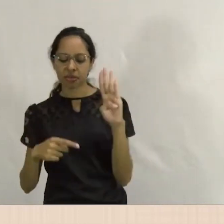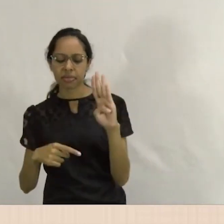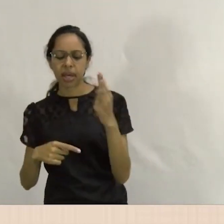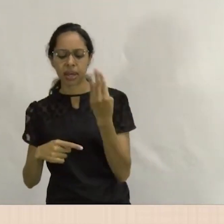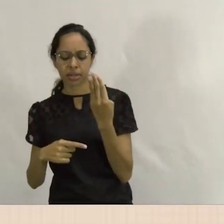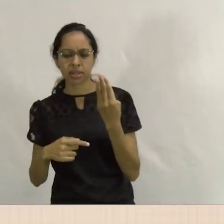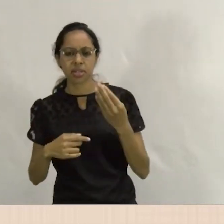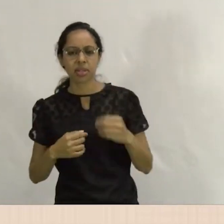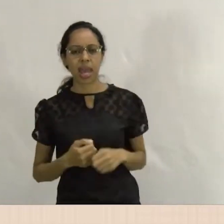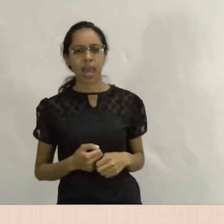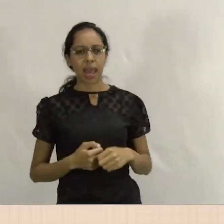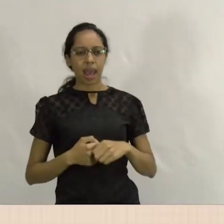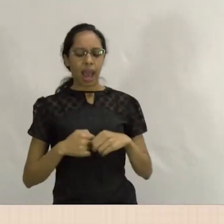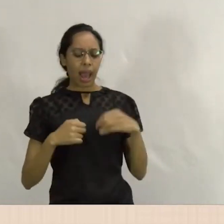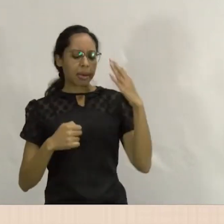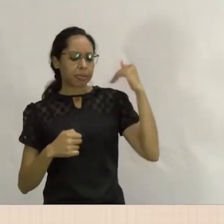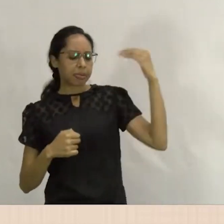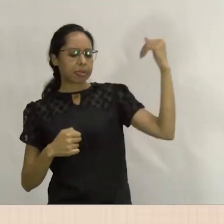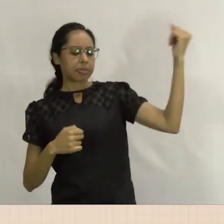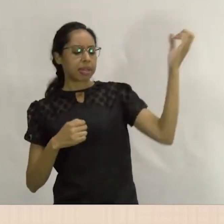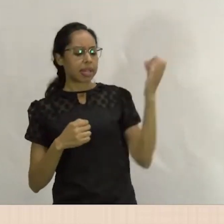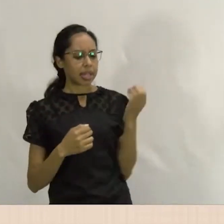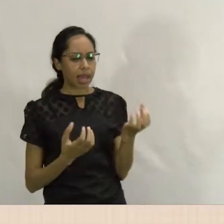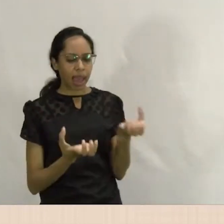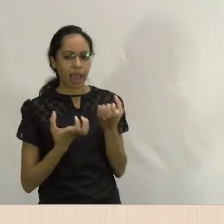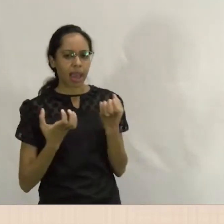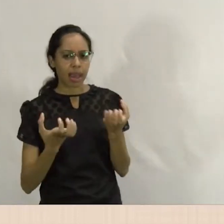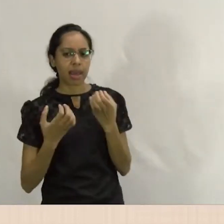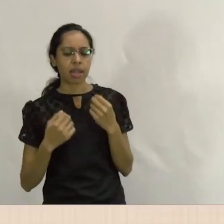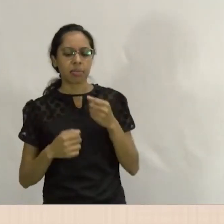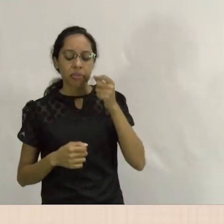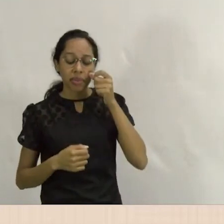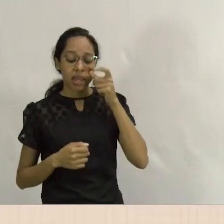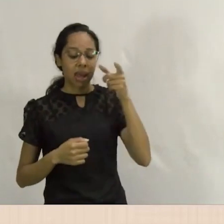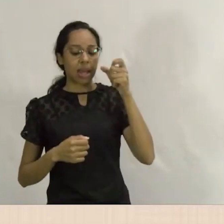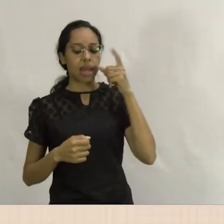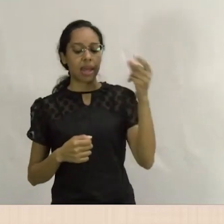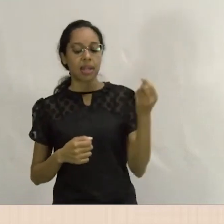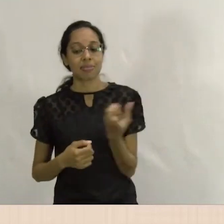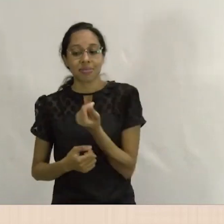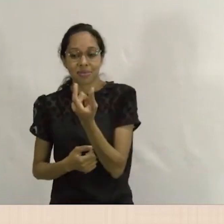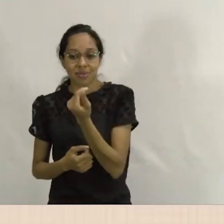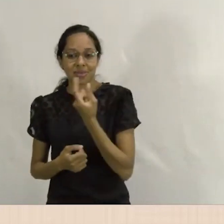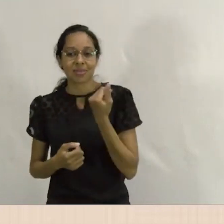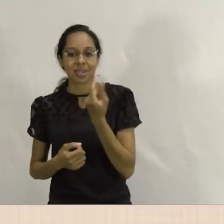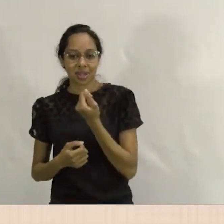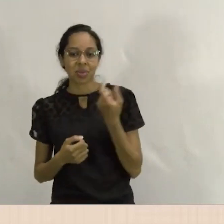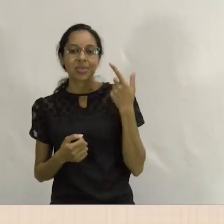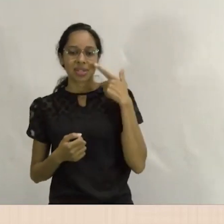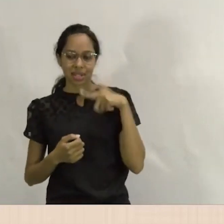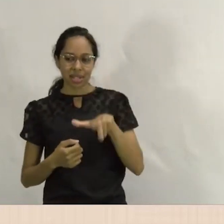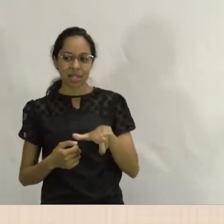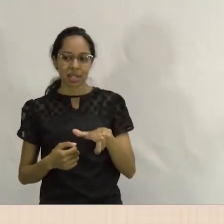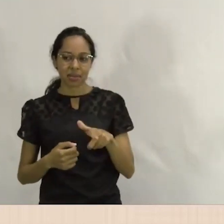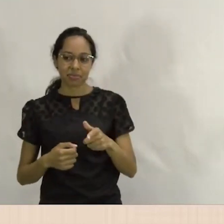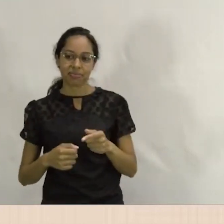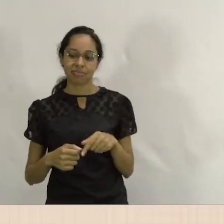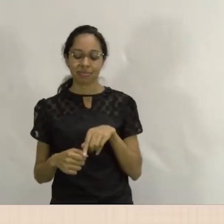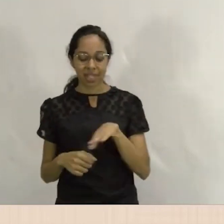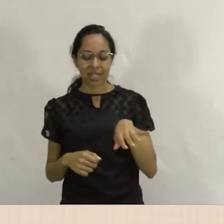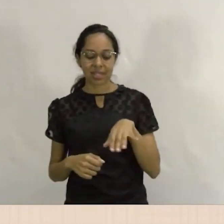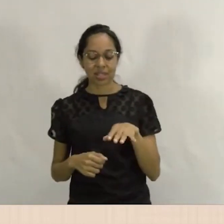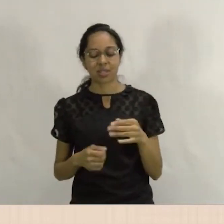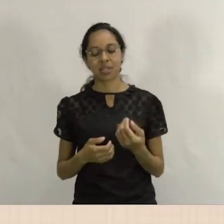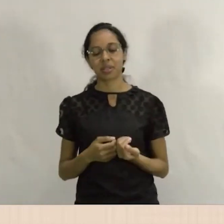ganhar fama, para ganhar holofote, para ganhar interesse financeiro, né? Irmãos, infelizmente na época